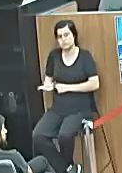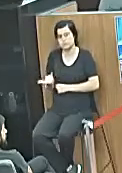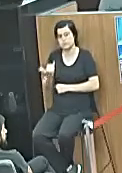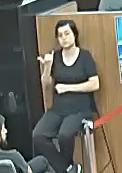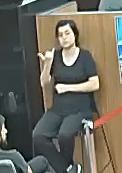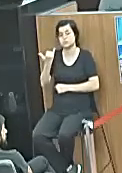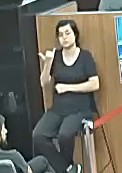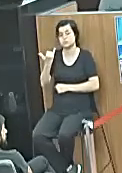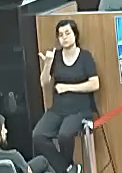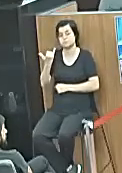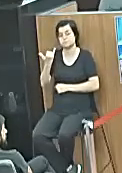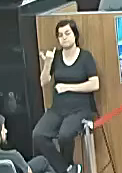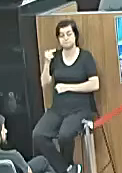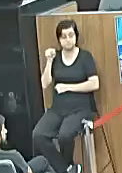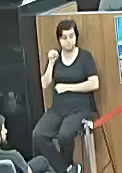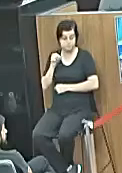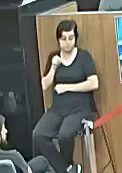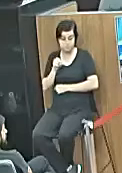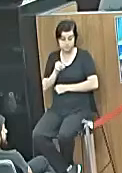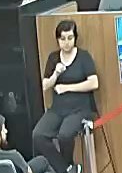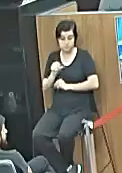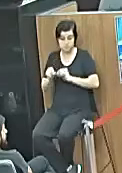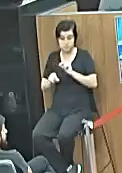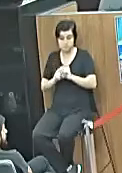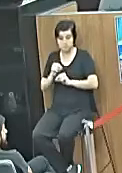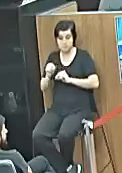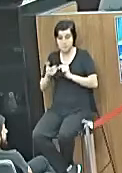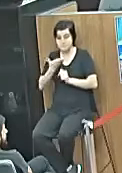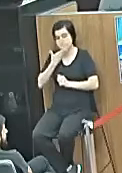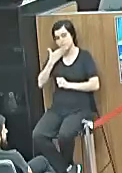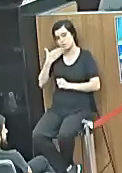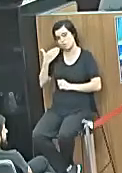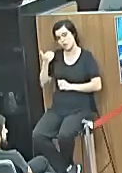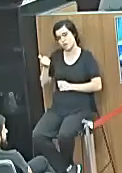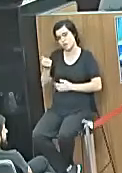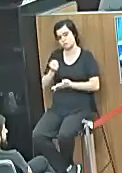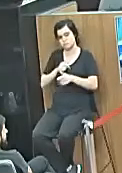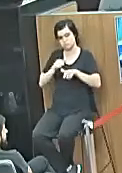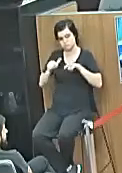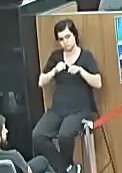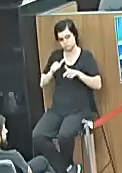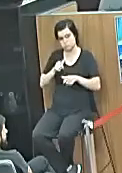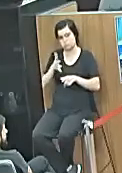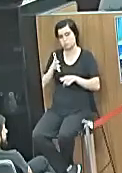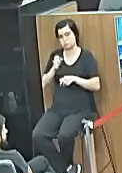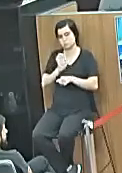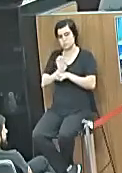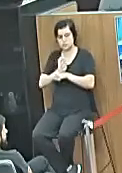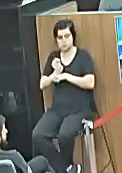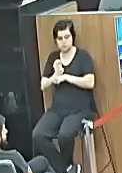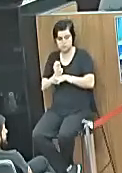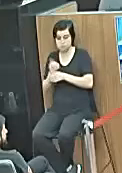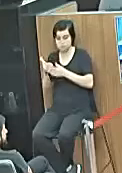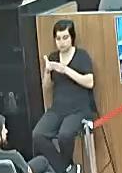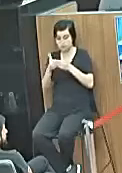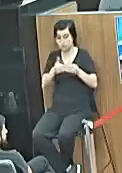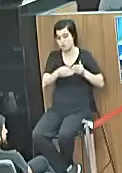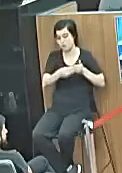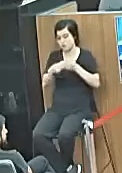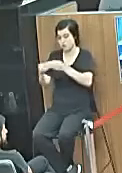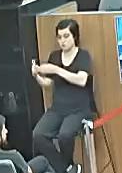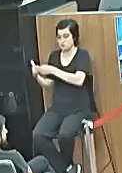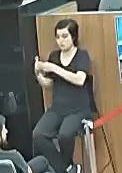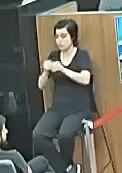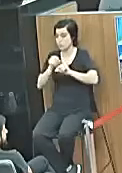basicamente ele visa regionalizar o serviço do estado a levá aquilo que a pessoa precisa na forma como